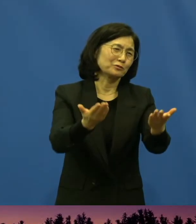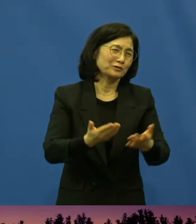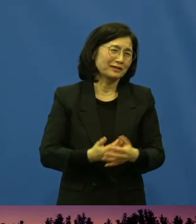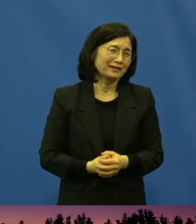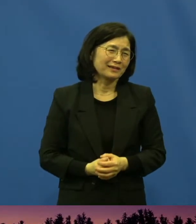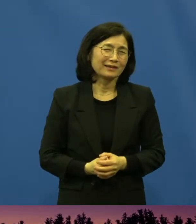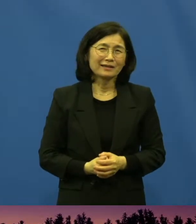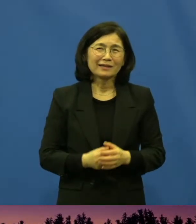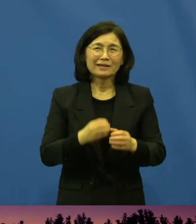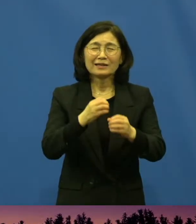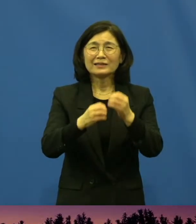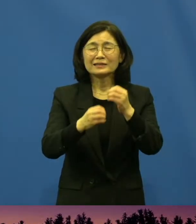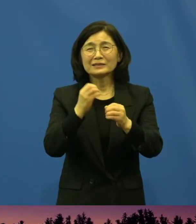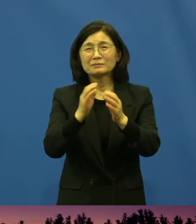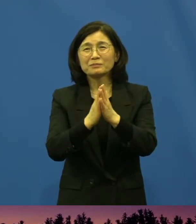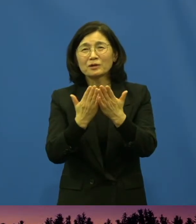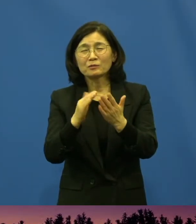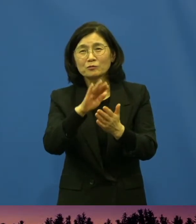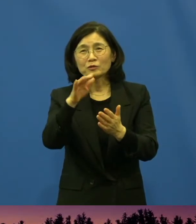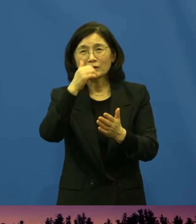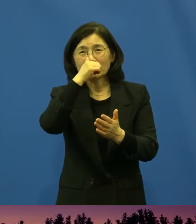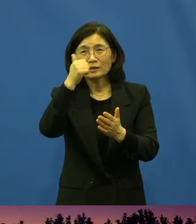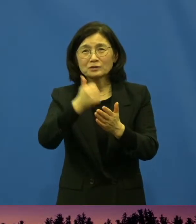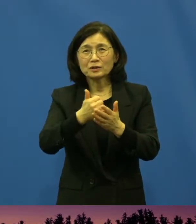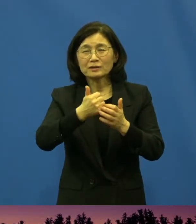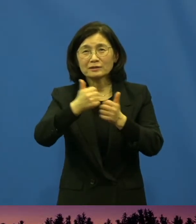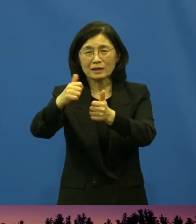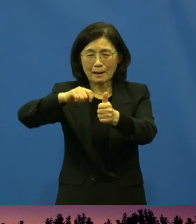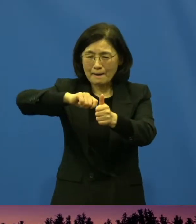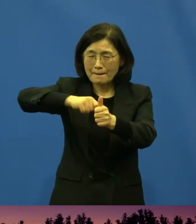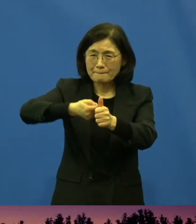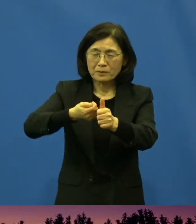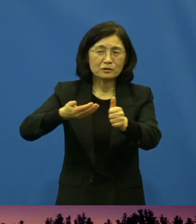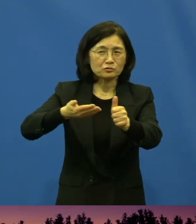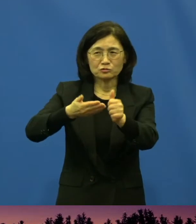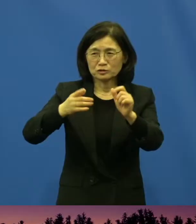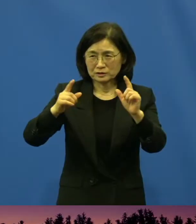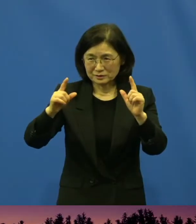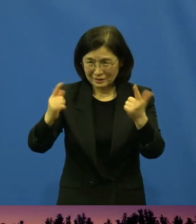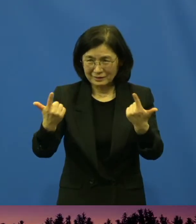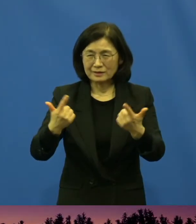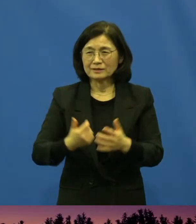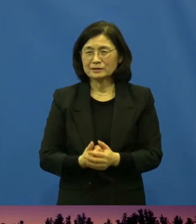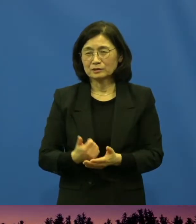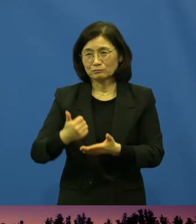시편 103편 10절을 보세요. 우리의 죄를 따라 우리를 처벌하지는 아니하시며